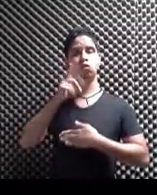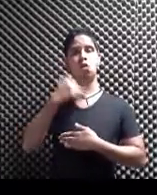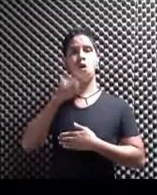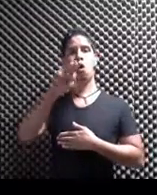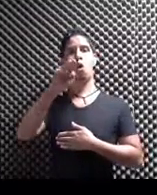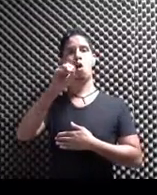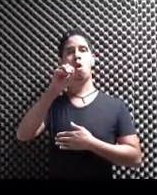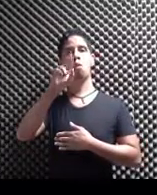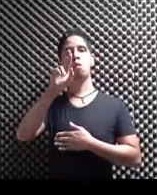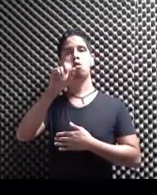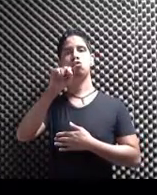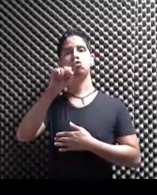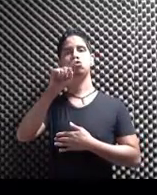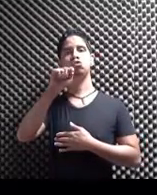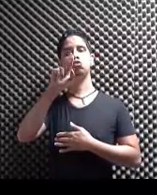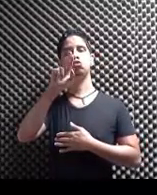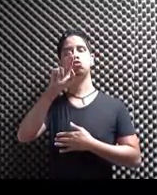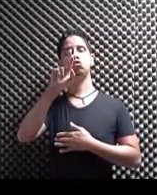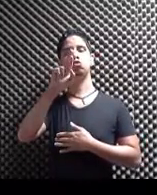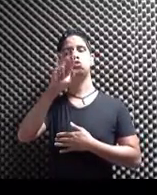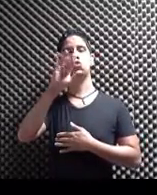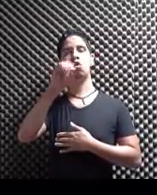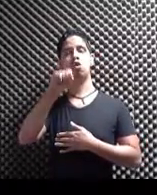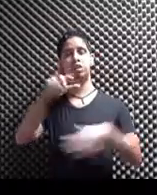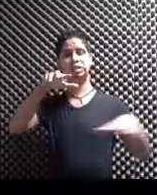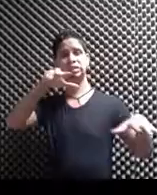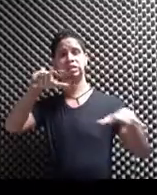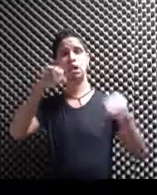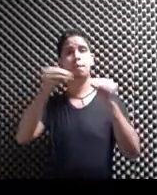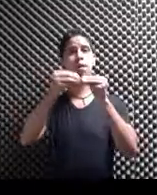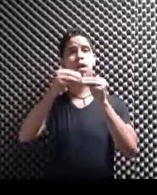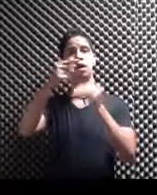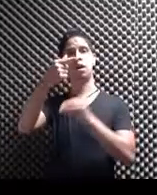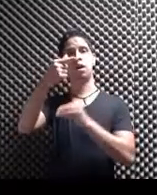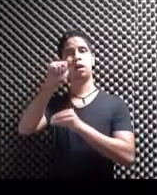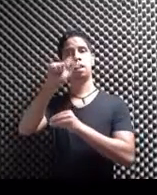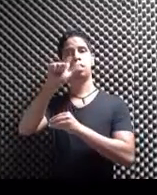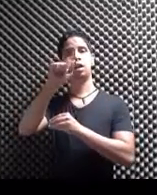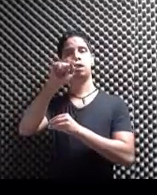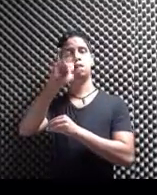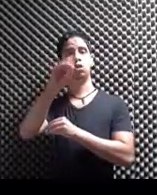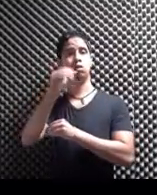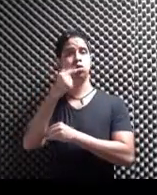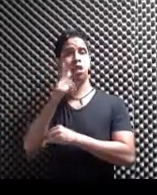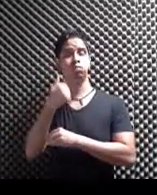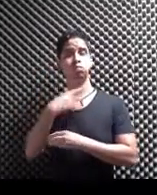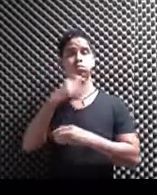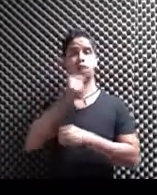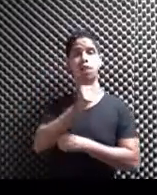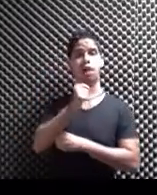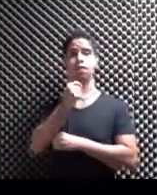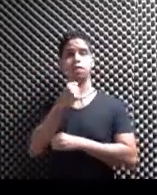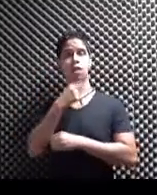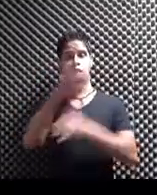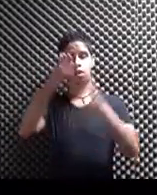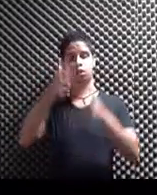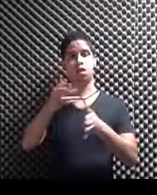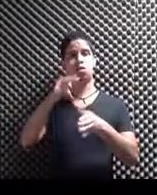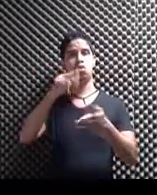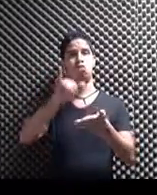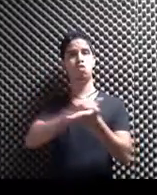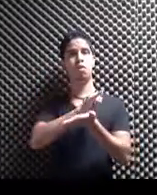Según publica la revista US Weekly La cantante de Nueva York es una de las celebridades que se ha apuntado a los vuelos